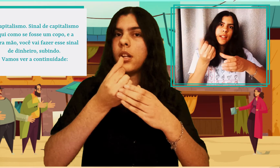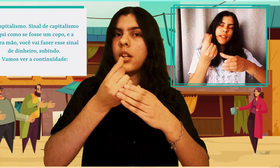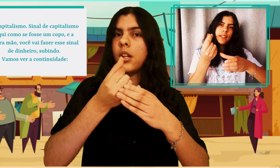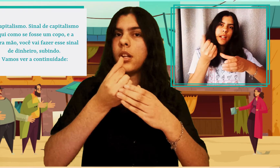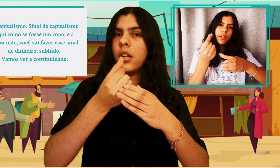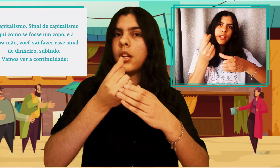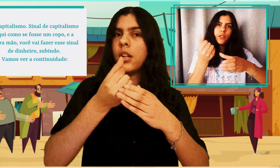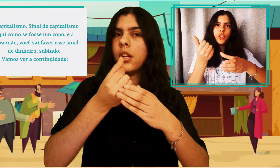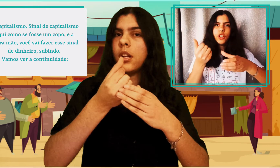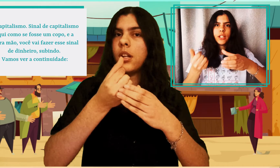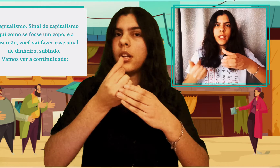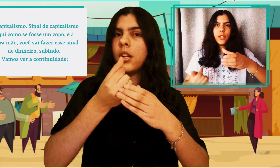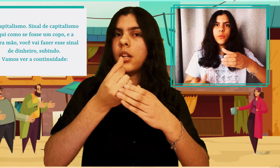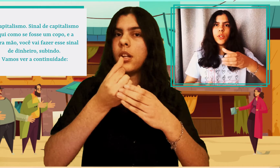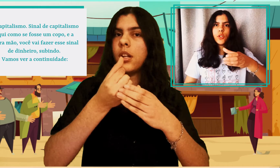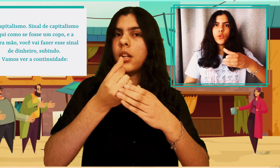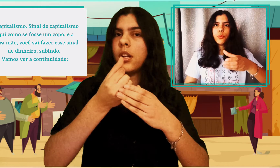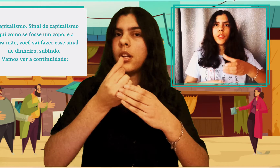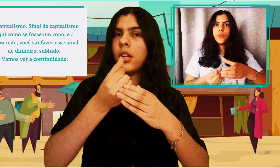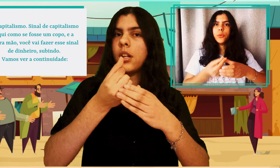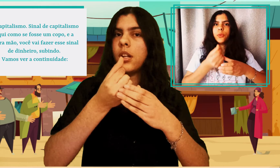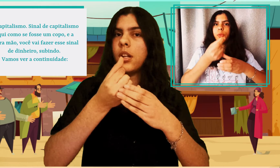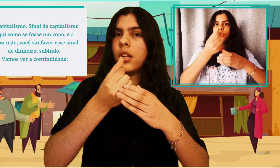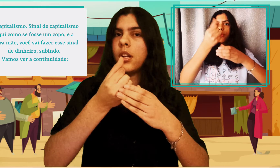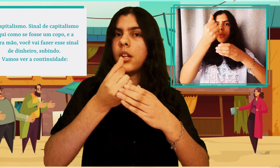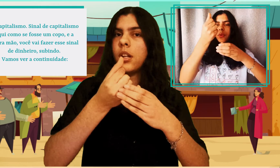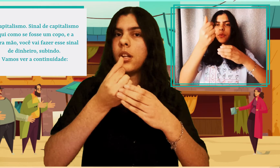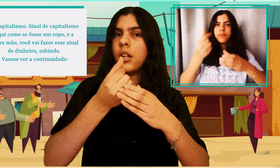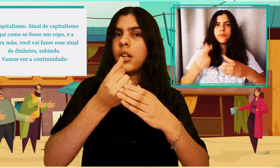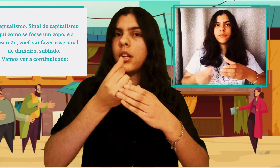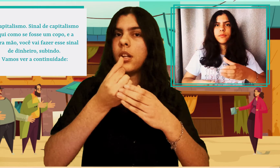fazer esse sinal aqui, ó, de dinheiro, subindo.